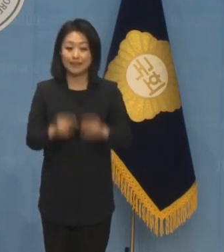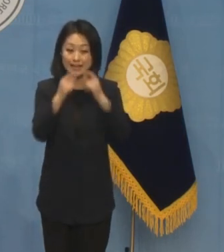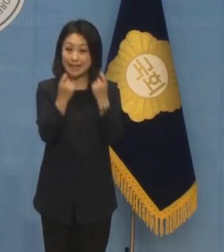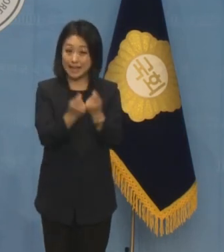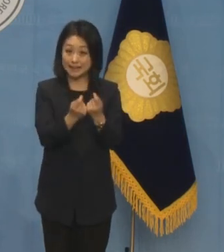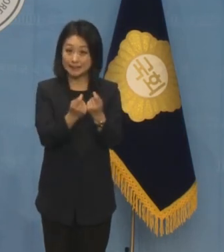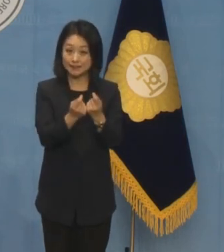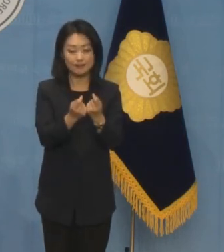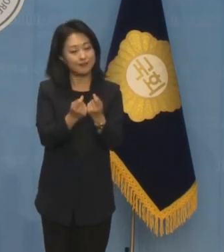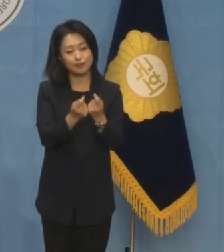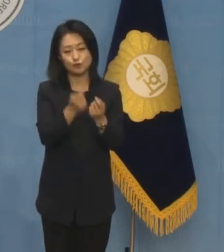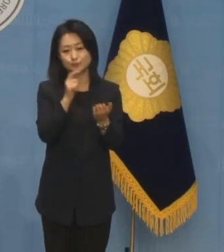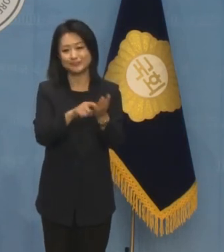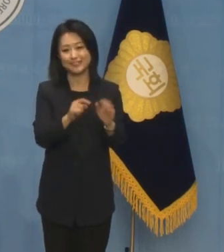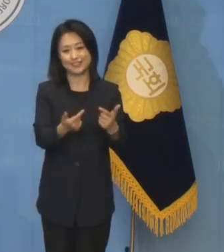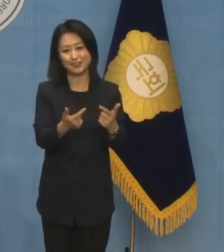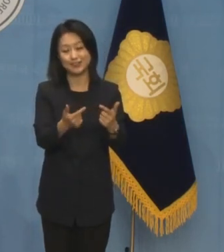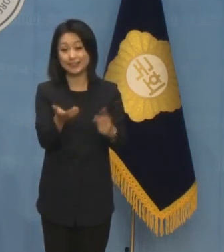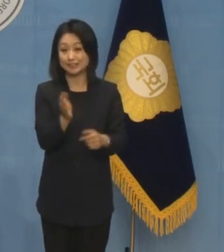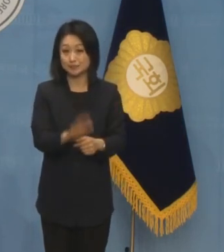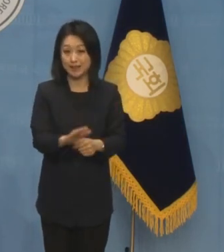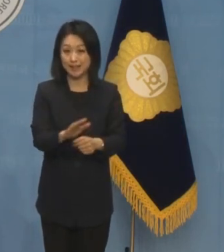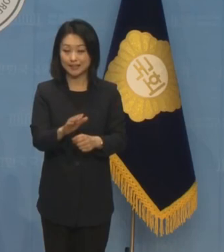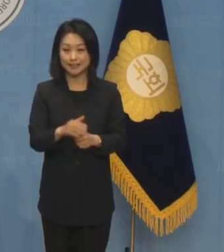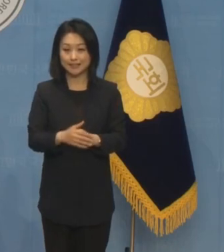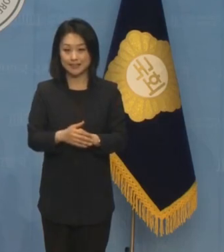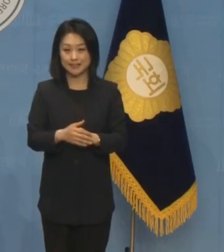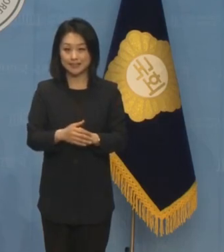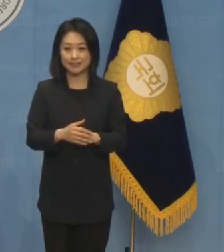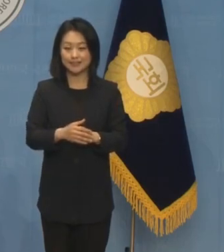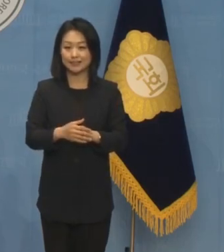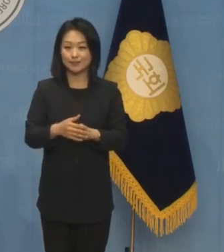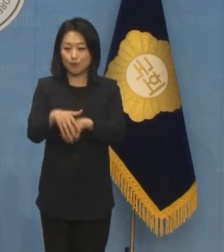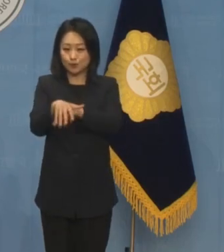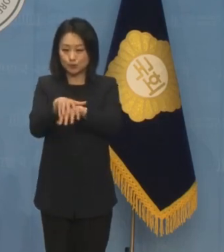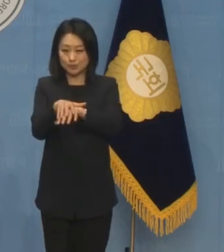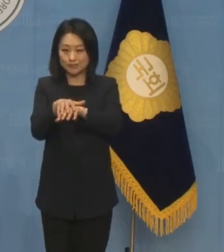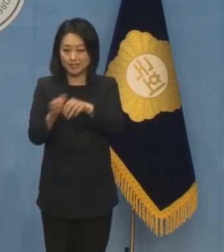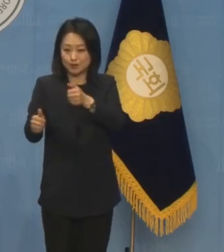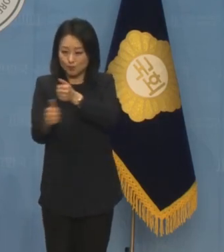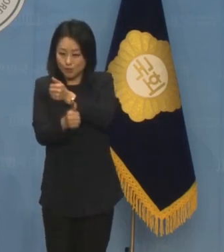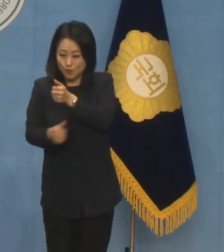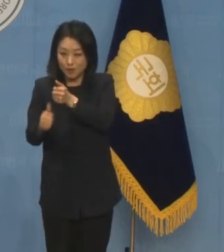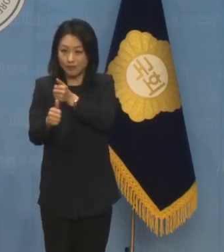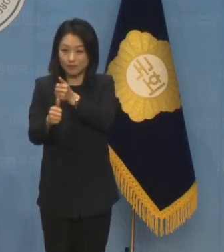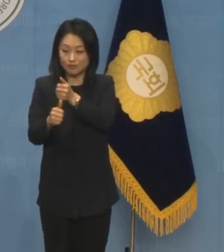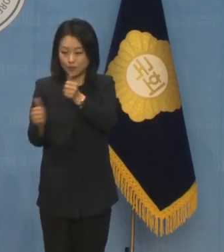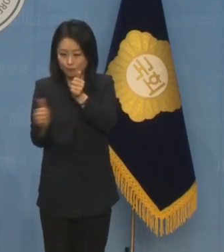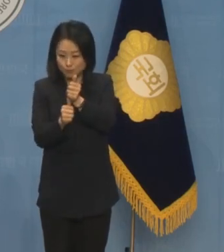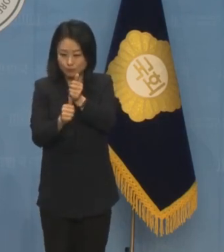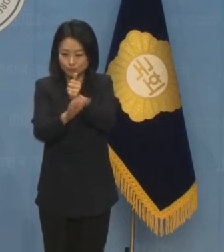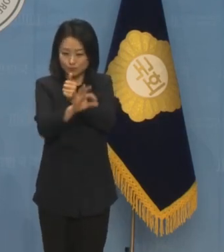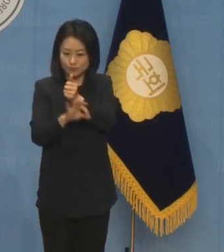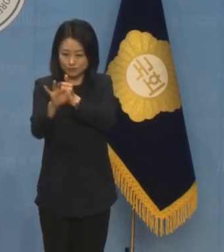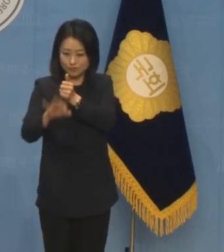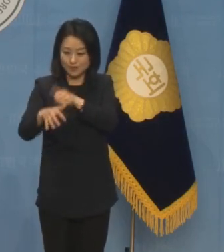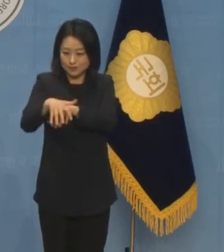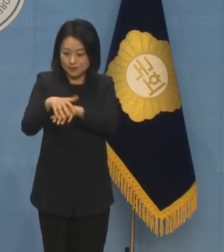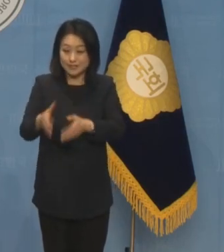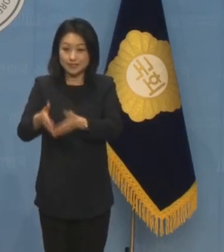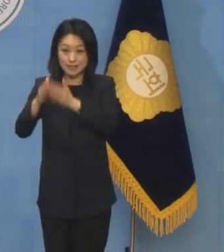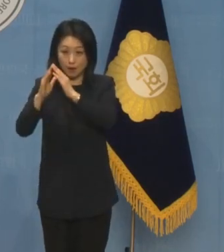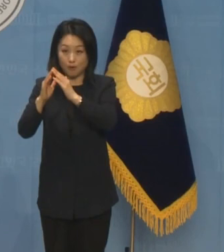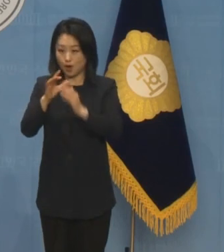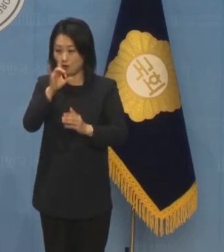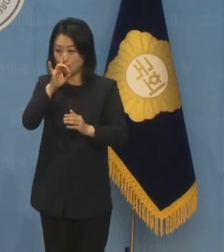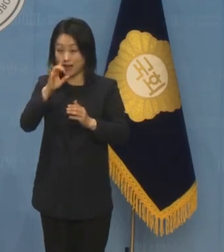개인에게는 쉬운 일이 아닙니다. 하지만 유능한 지도부, 유능한 참모들과 함께라면 우리는 그 기적을